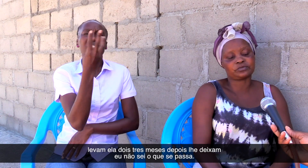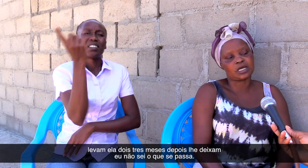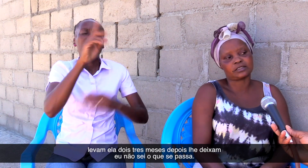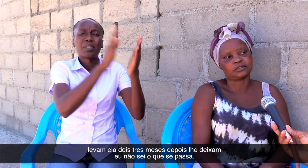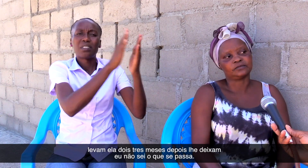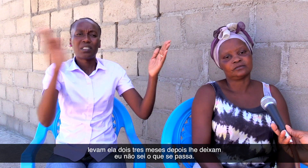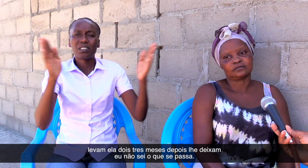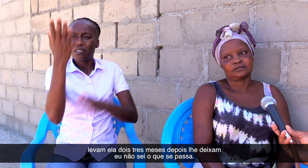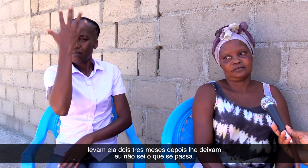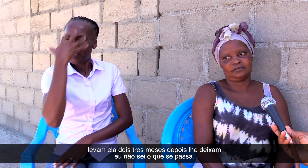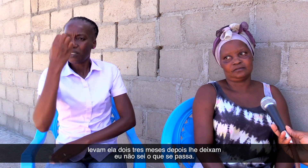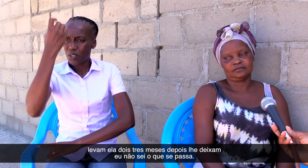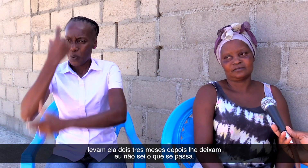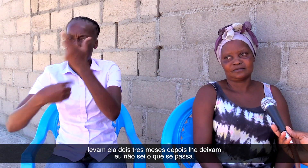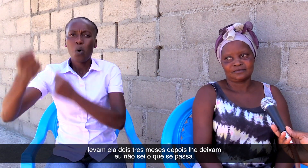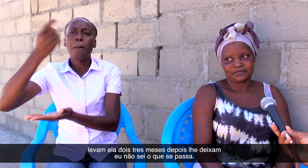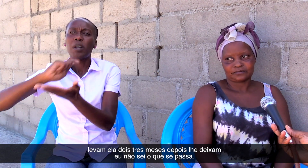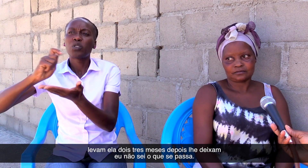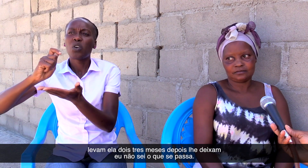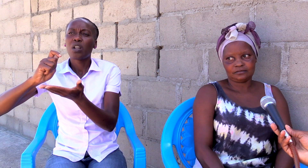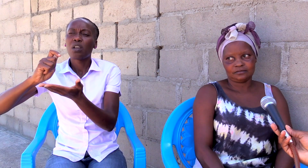que se passa.